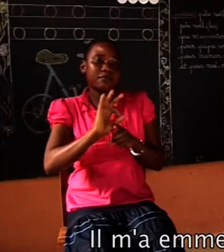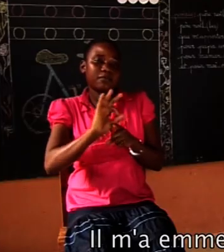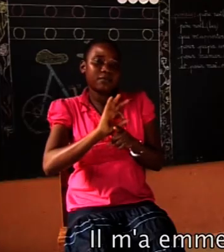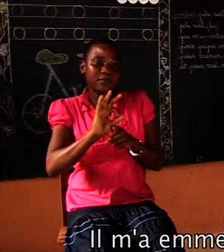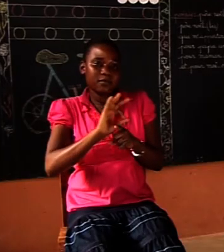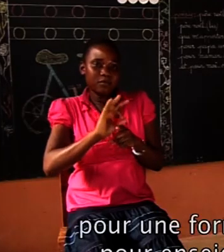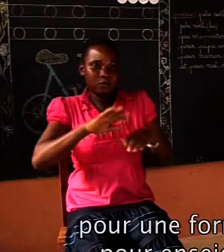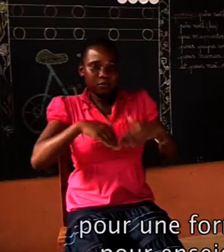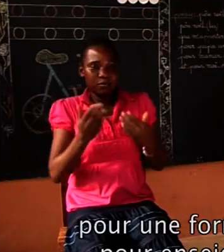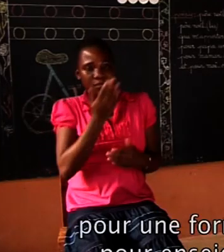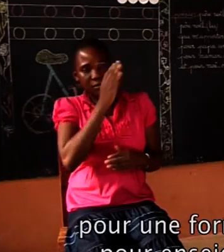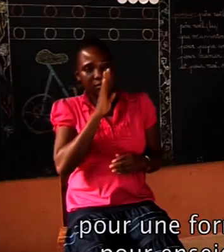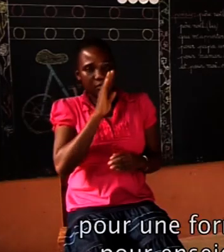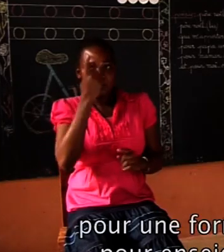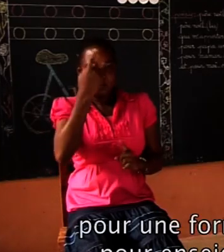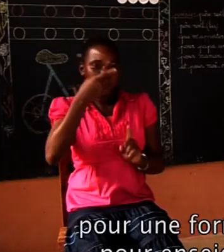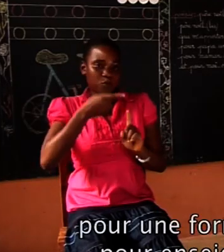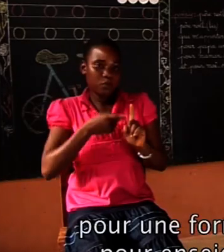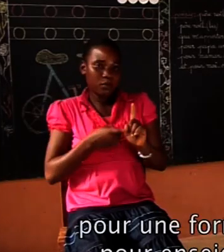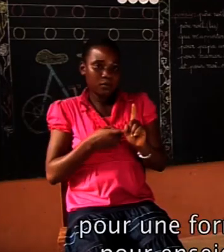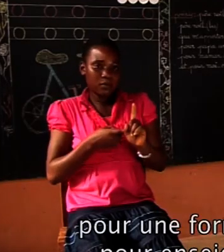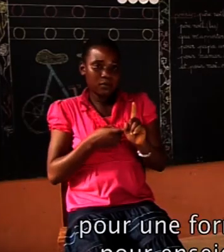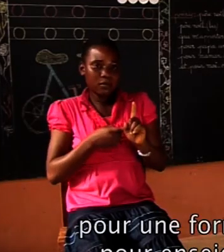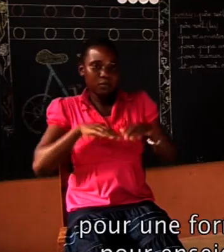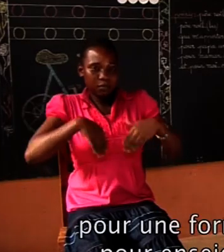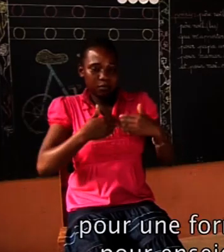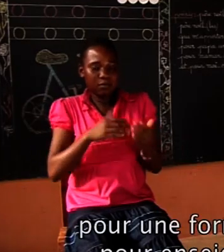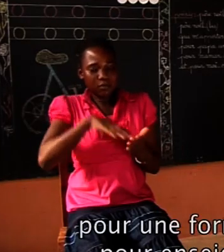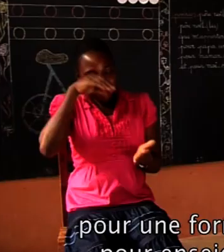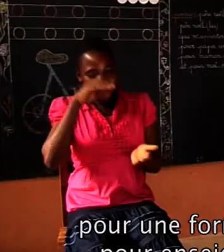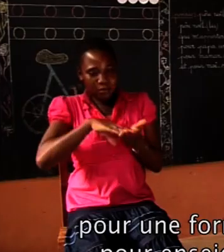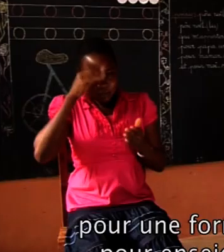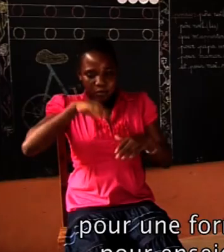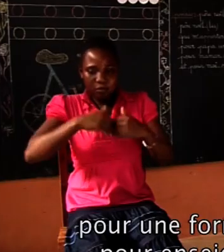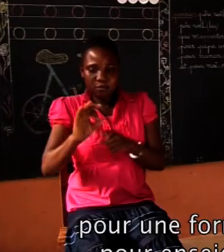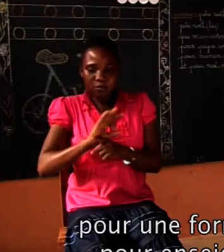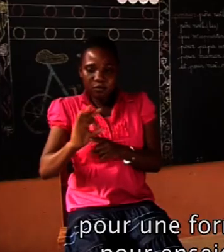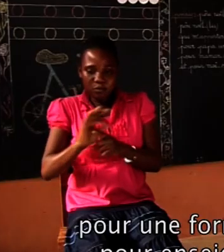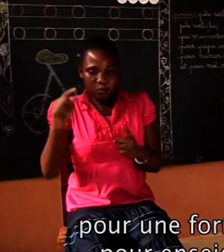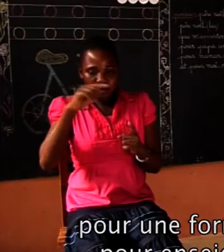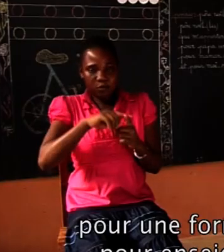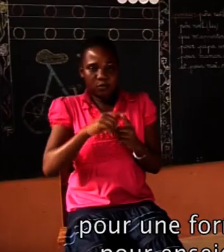Belgique pour une formation d'1 mois. Comment on apprend les signes, la